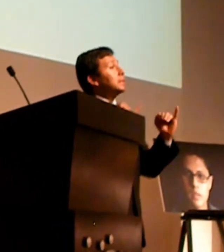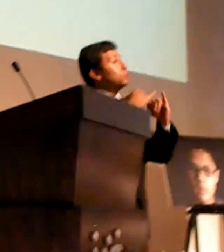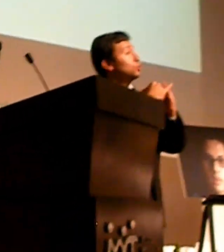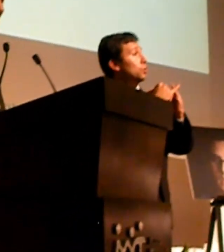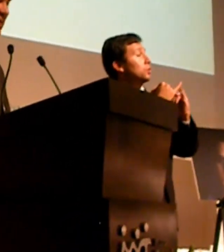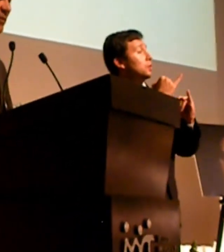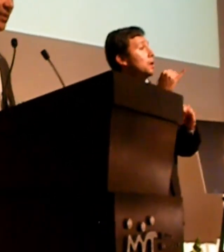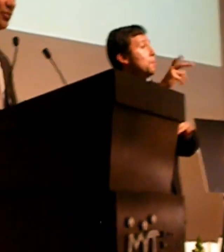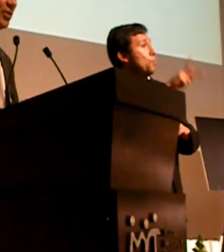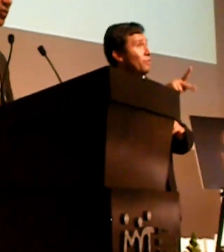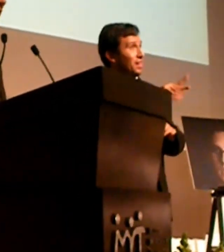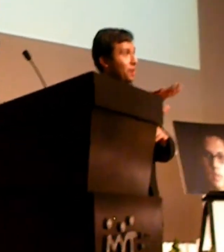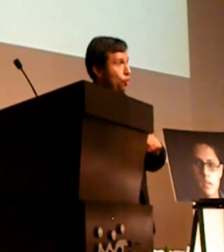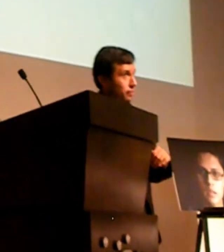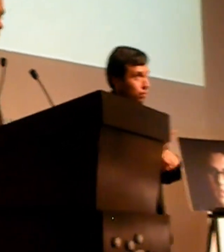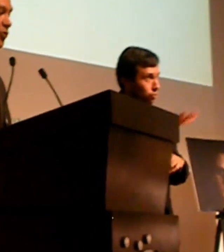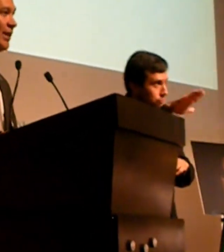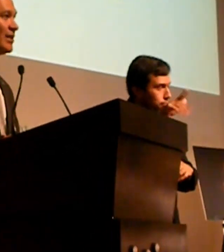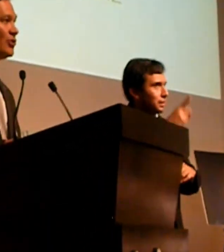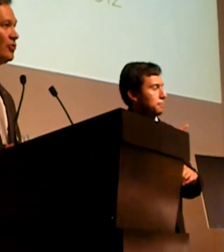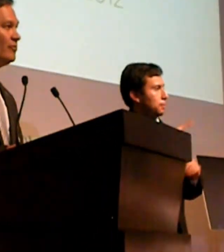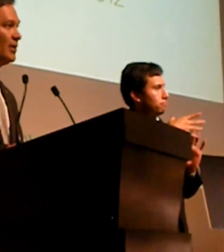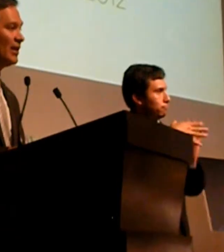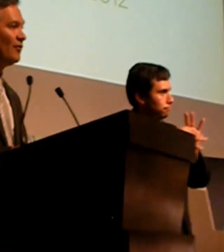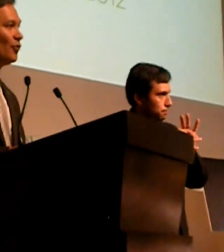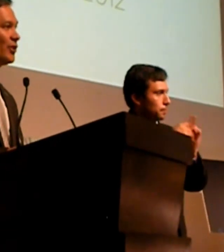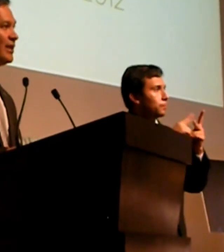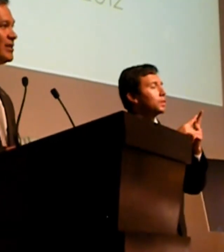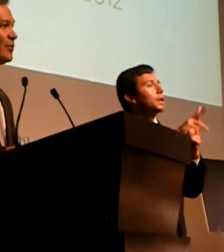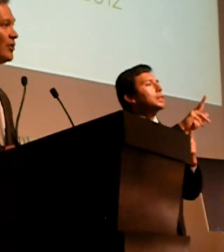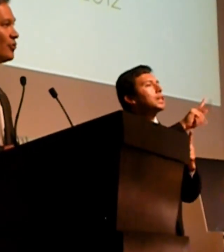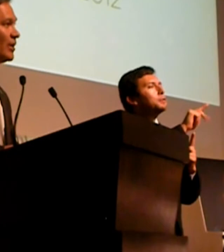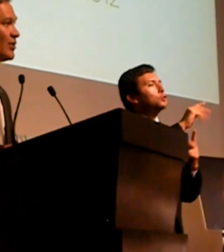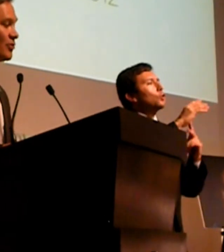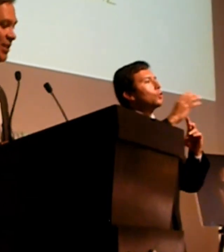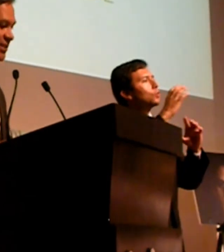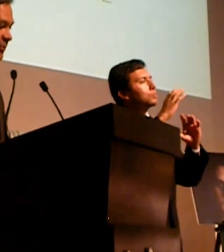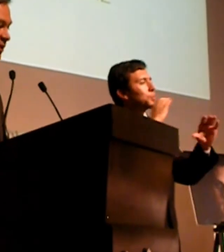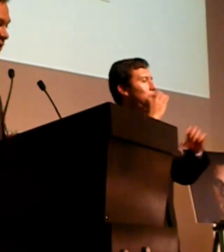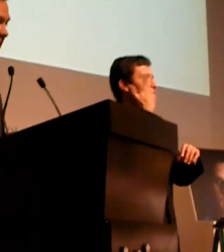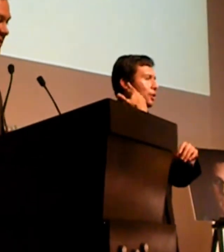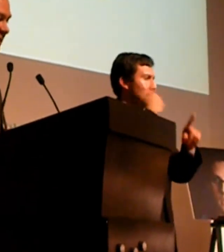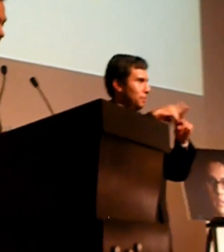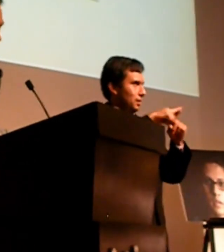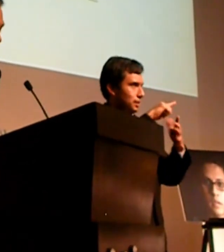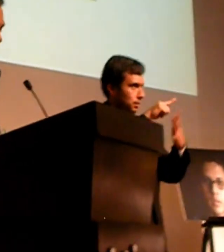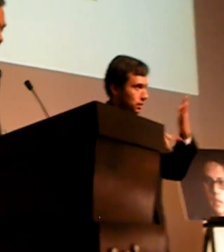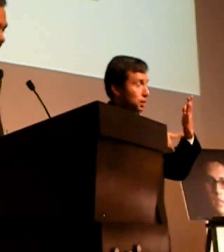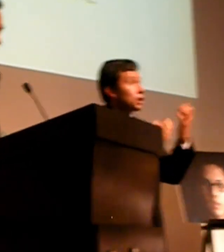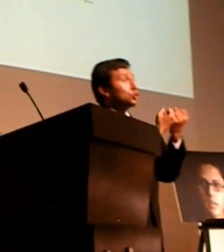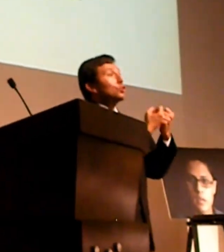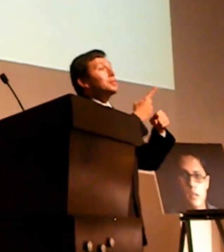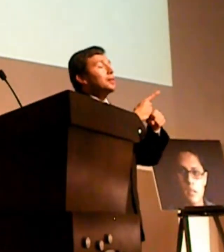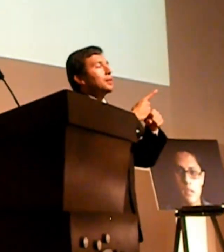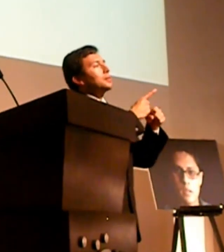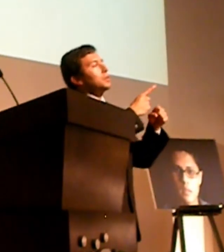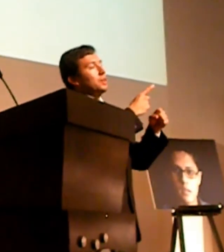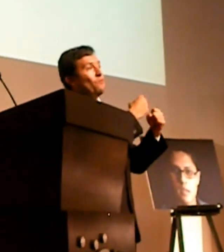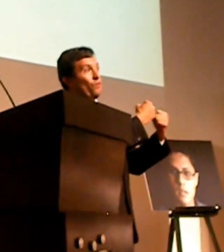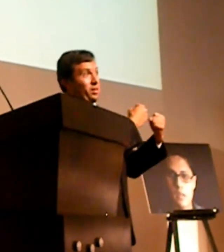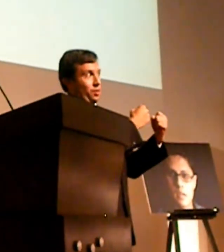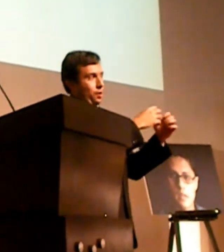públicas, la participación de los medios de comunicación, el fortalecimiento de la sociedad civil organizada,